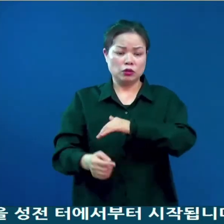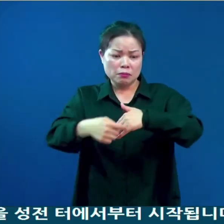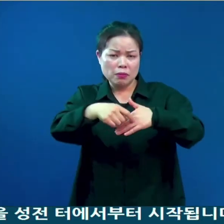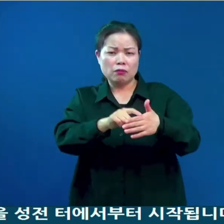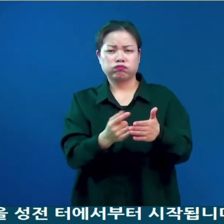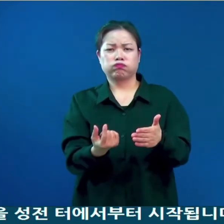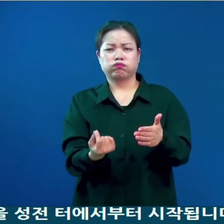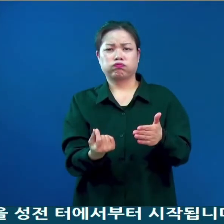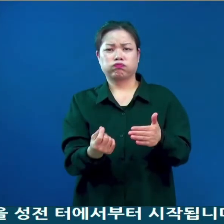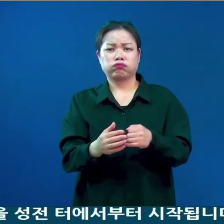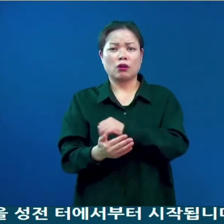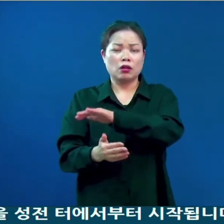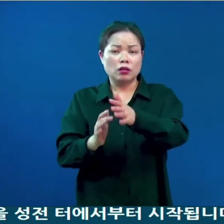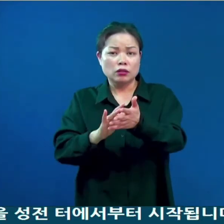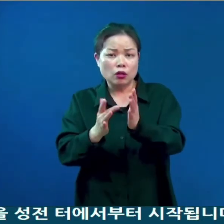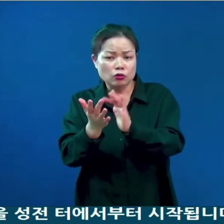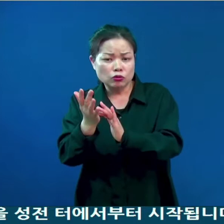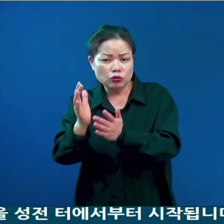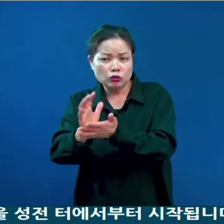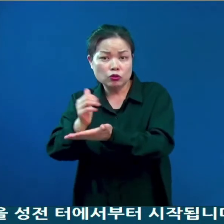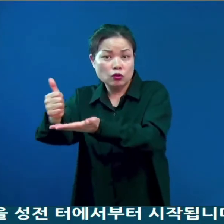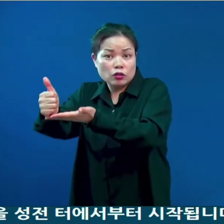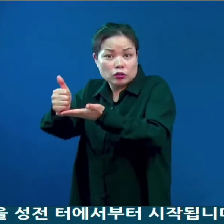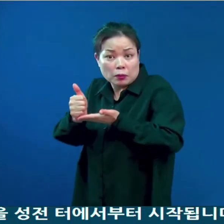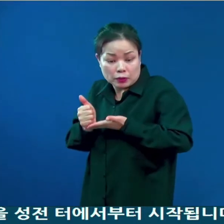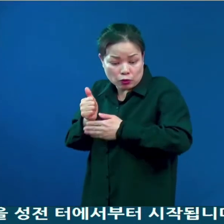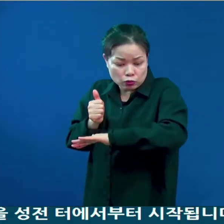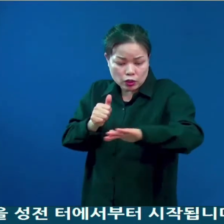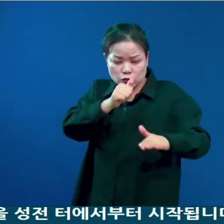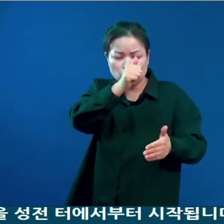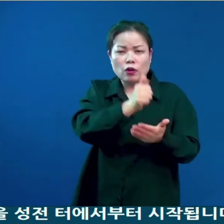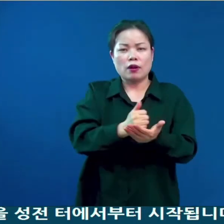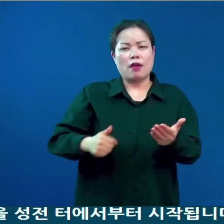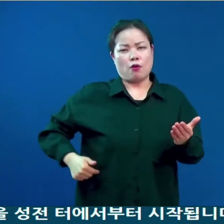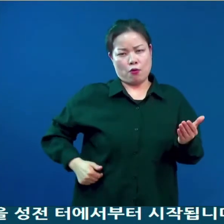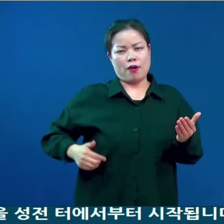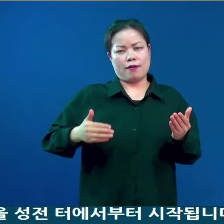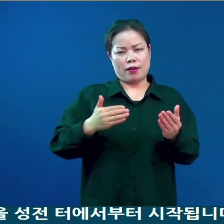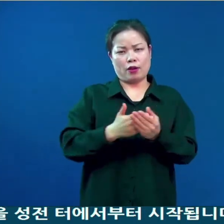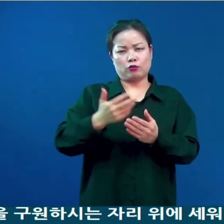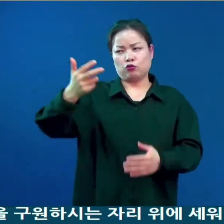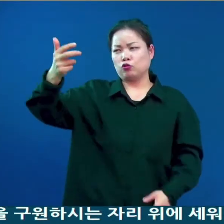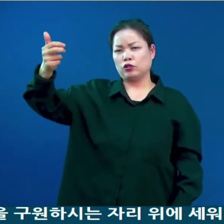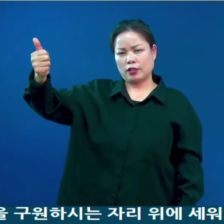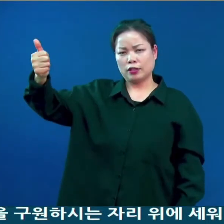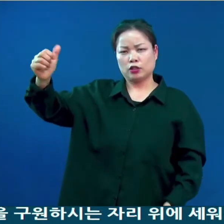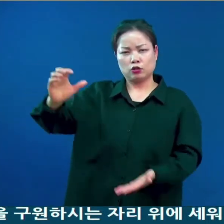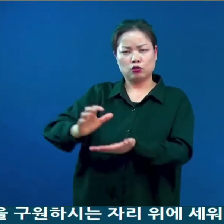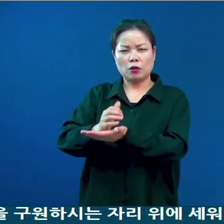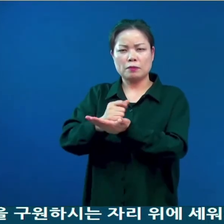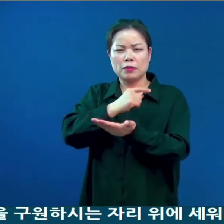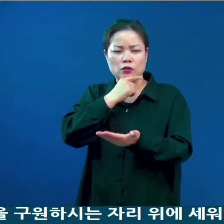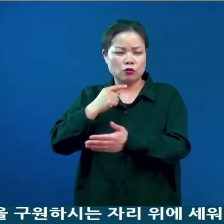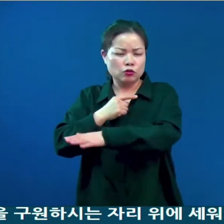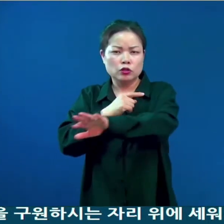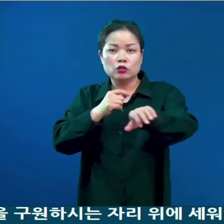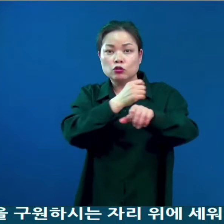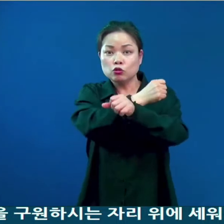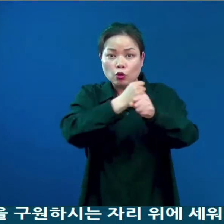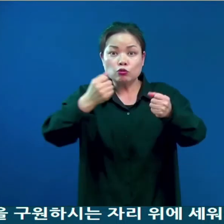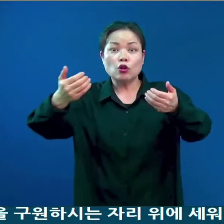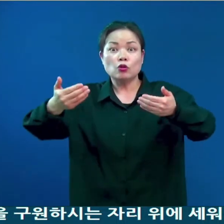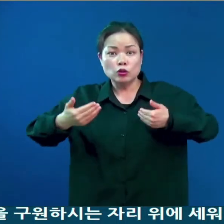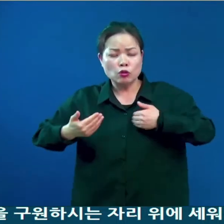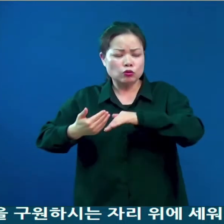마음도 마찬가지입니다. 우리가 예수 그리스도를 영접한다고 할 때 우리의 죄를 회개하고 주님께서 그리스도의 피로 우리를 용서해